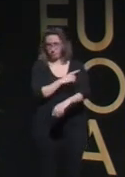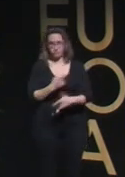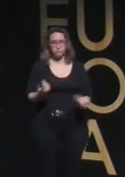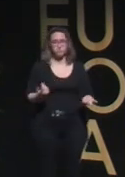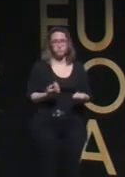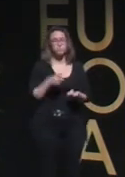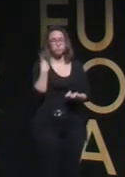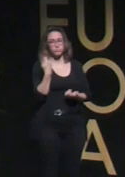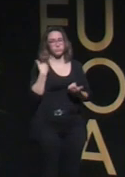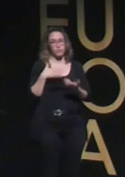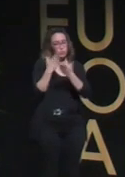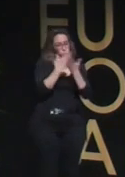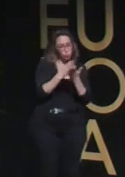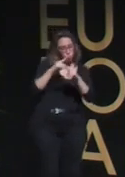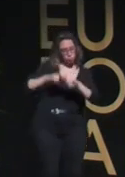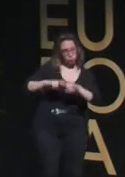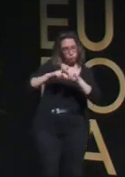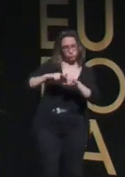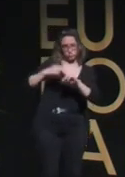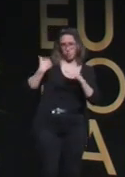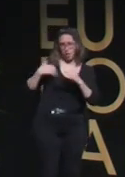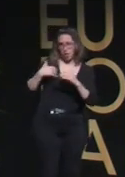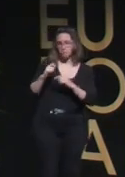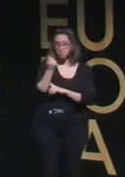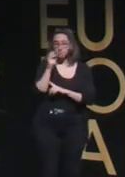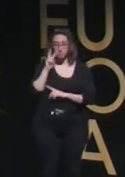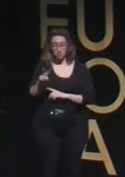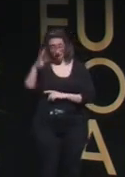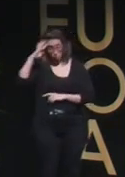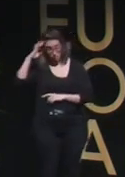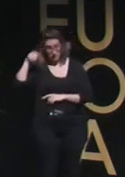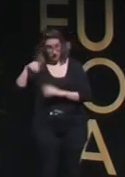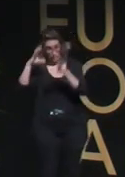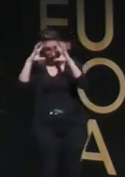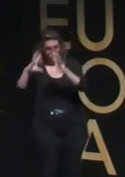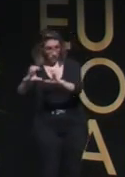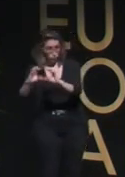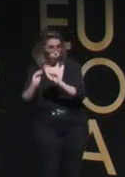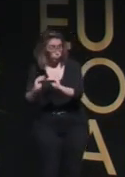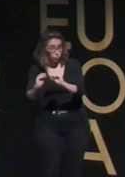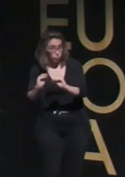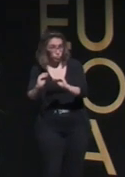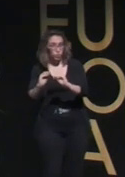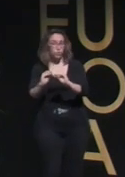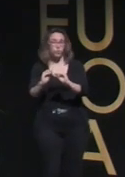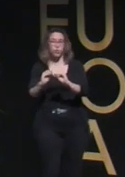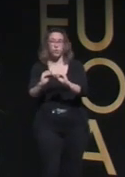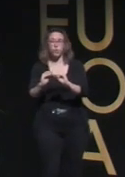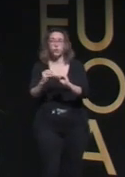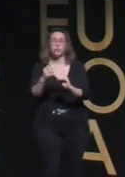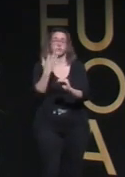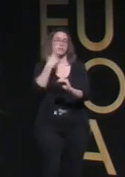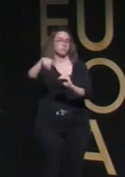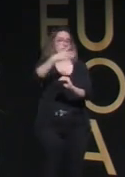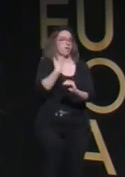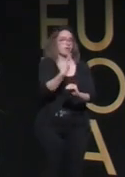con los últimos estudios que hemos hecho de mapping cerebral, el cerebro de un adolescente, o sea, se pone, quienes seáis un poco de mi generación,